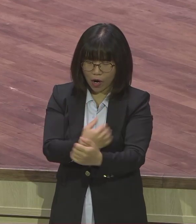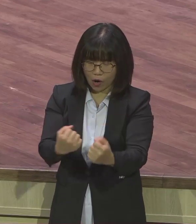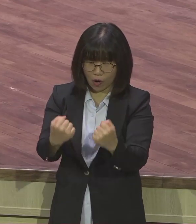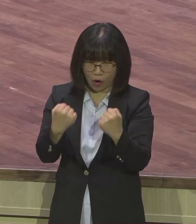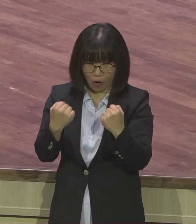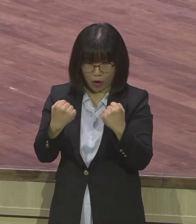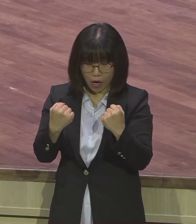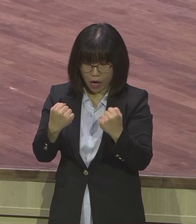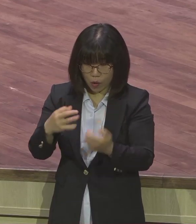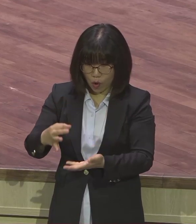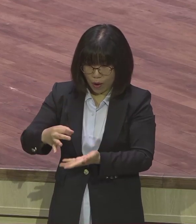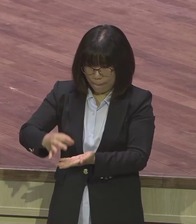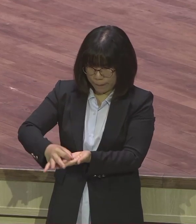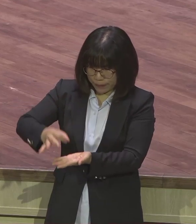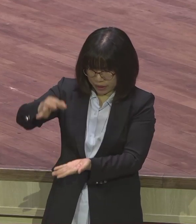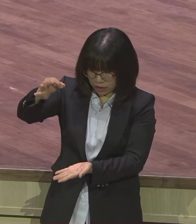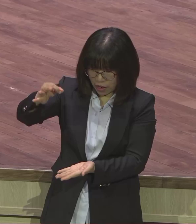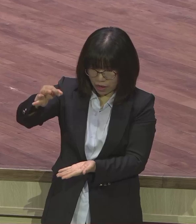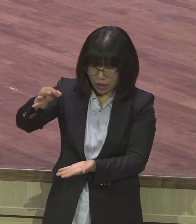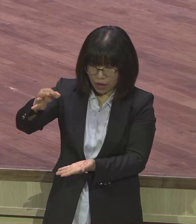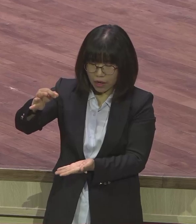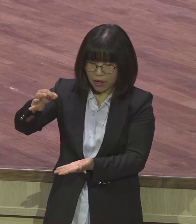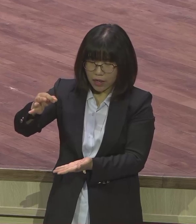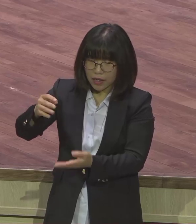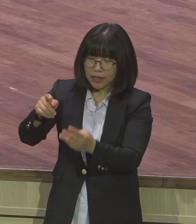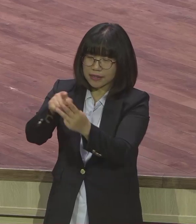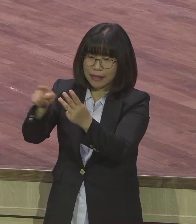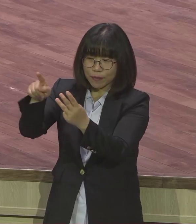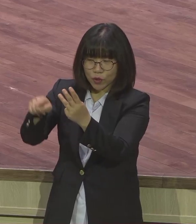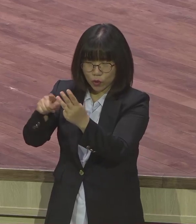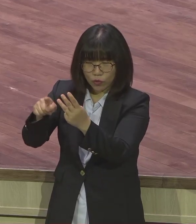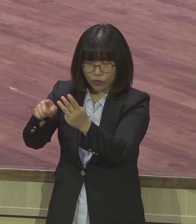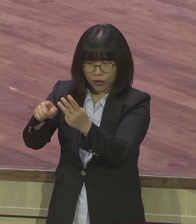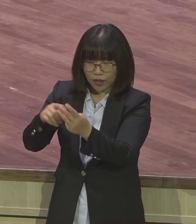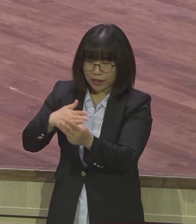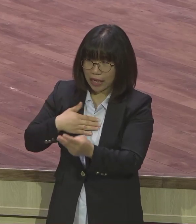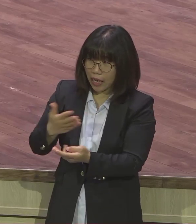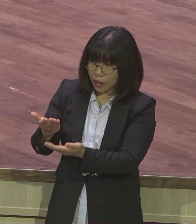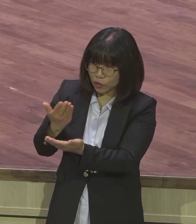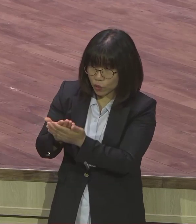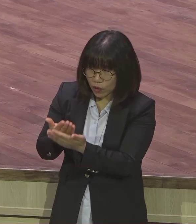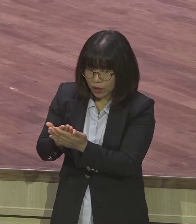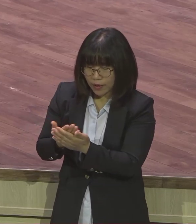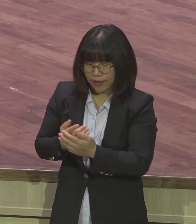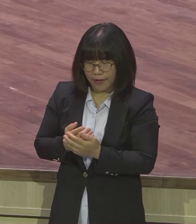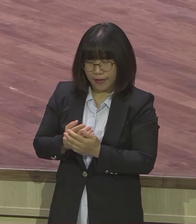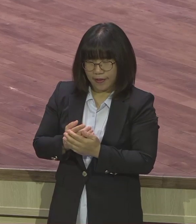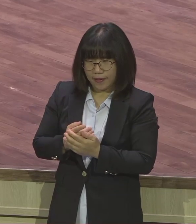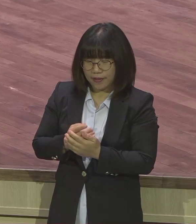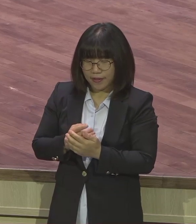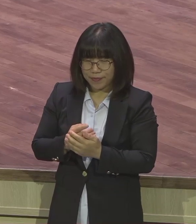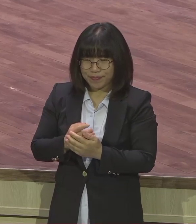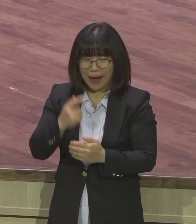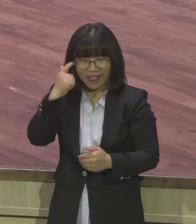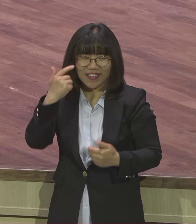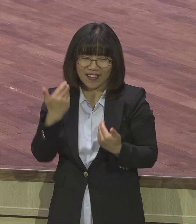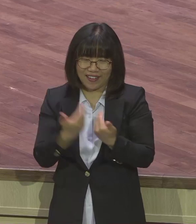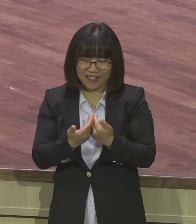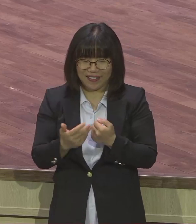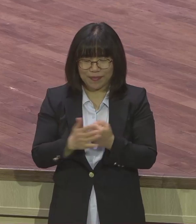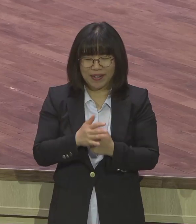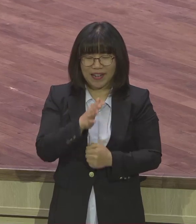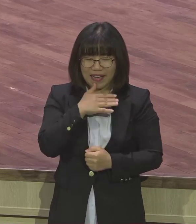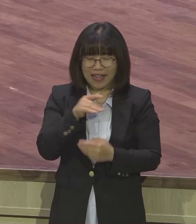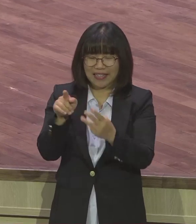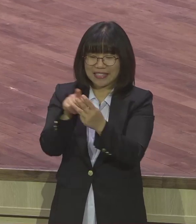이 가치가 있는 것을 자신에게 달라고 하면 안 줄 게 뻔해요. 20년 동안 삼촌 봤잖아요. 삼촌 어떤